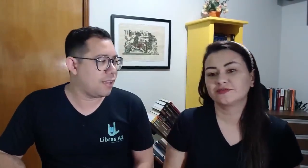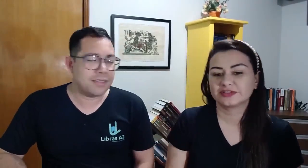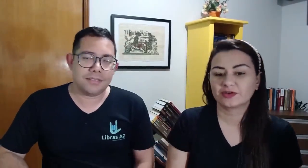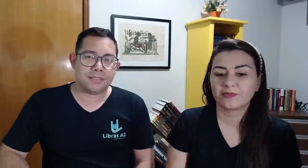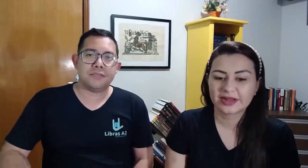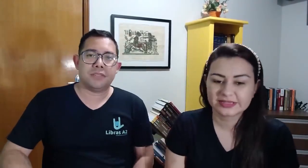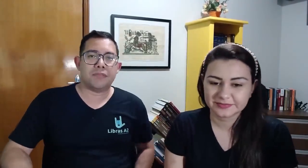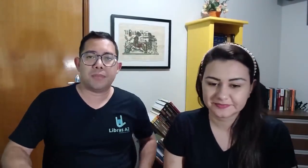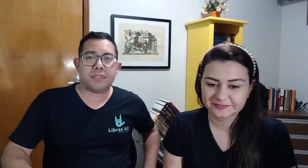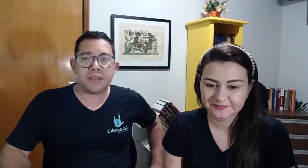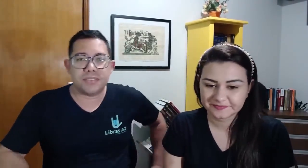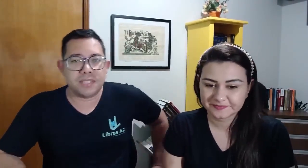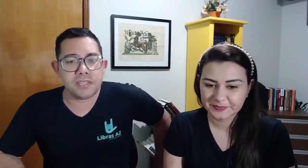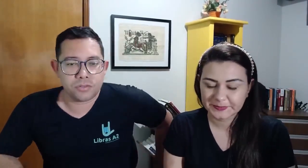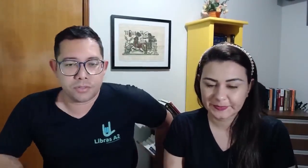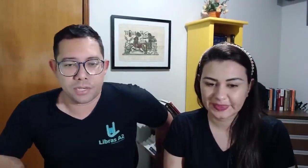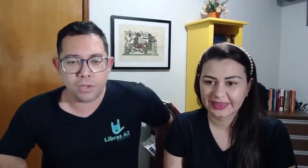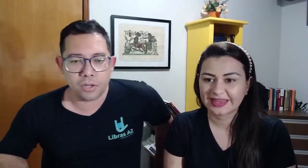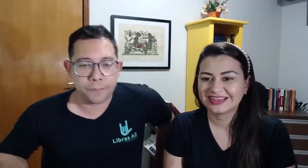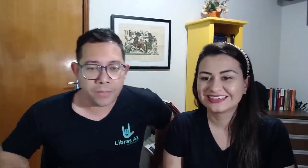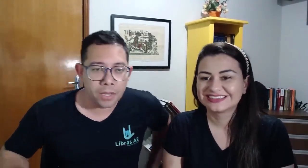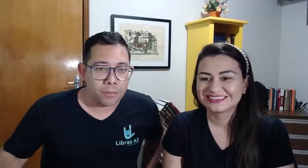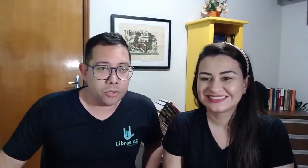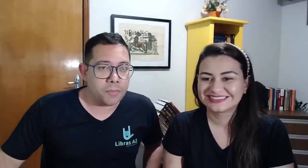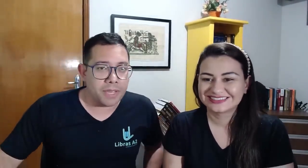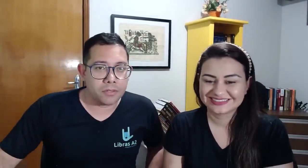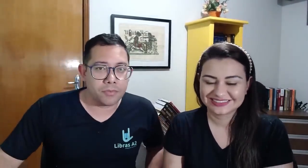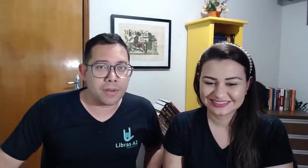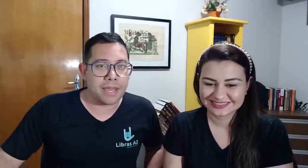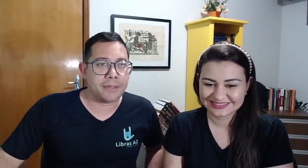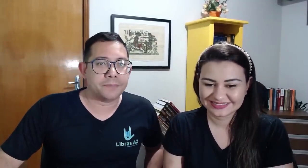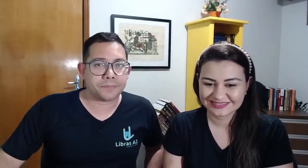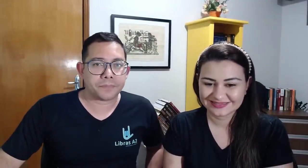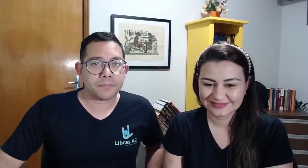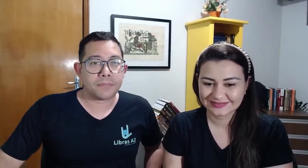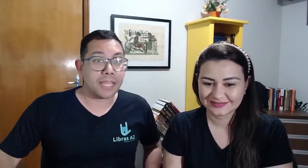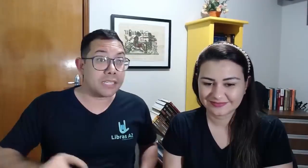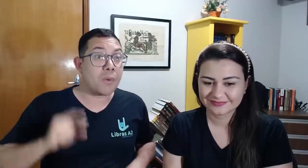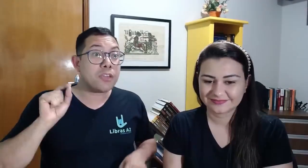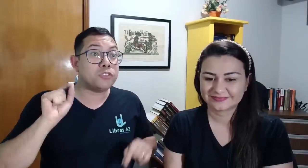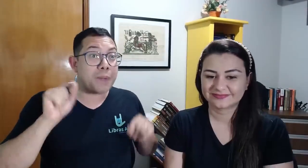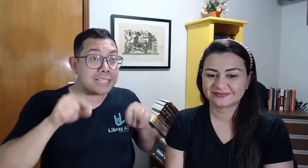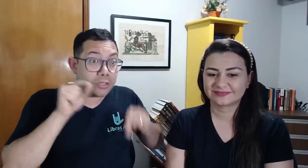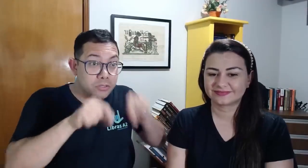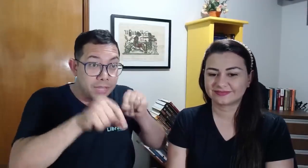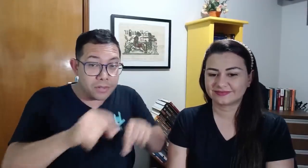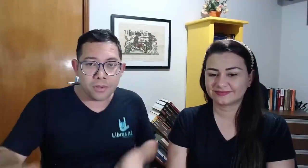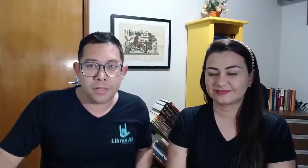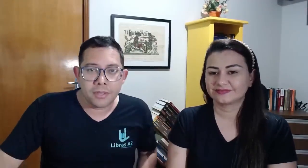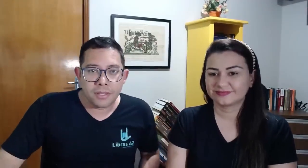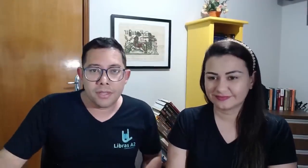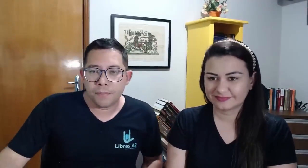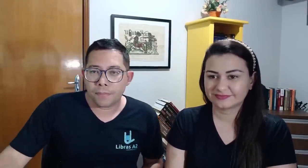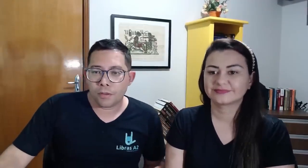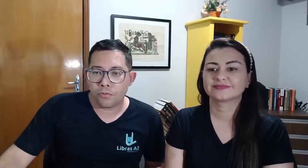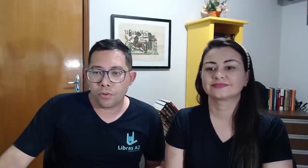fazer a comparação. você não vai precisar fazer isso, tranquilo? Muito bem, então vamos lá, hein? Então aí os pássaros veio e